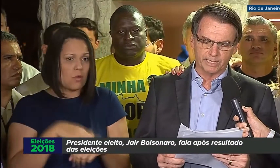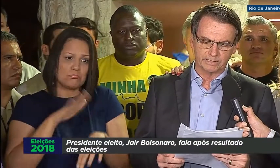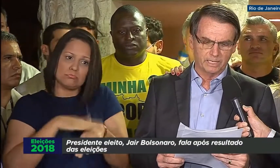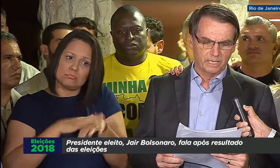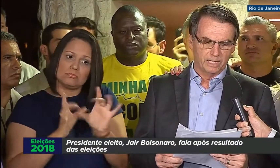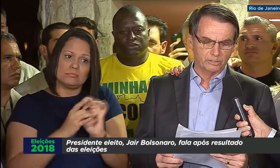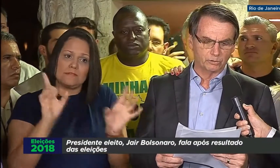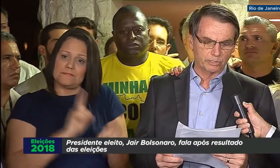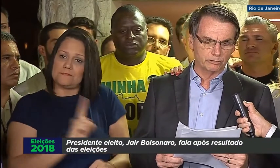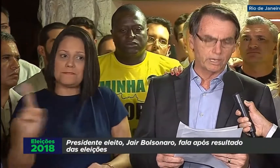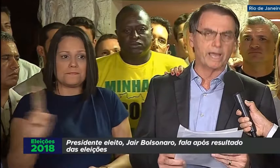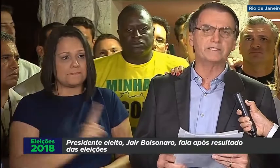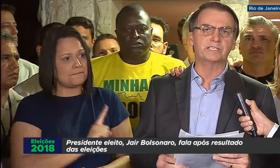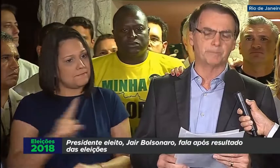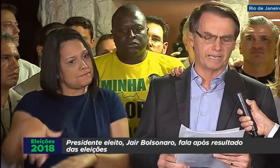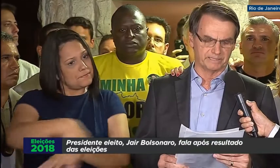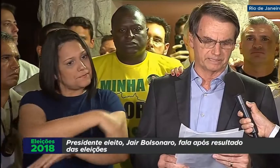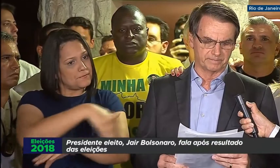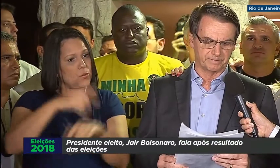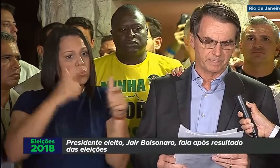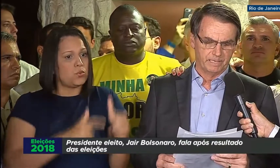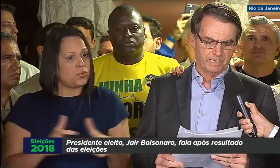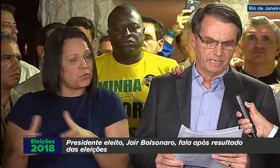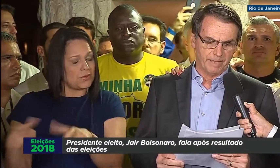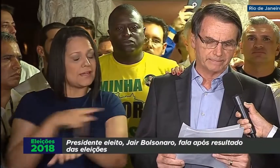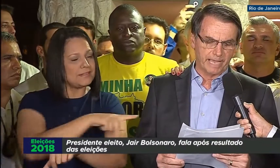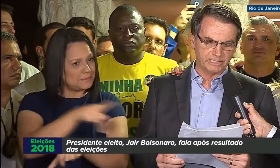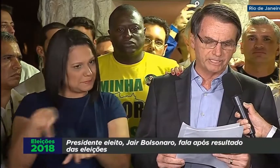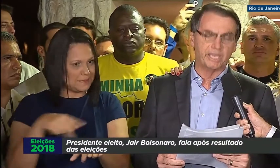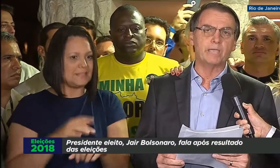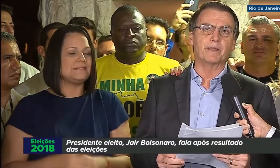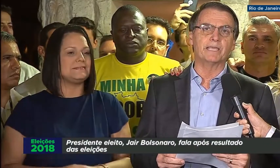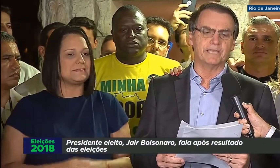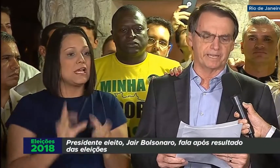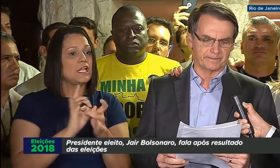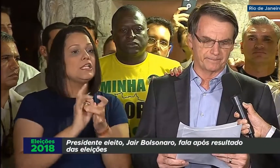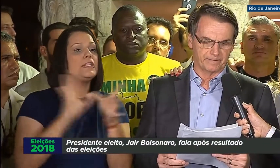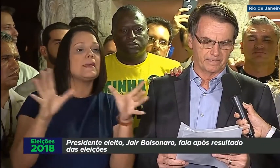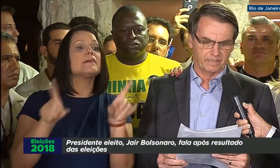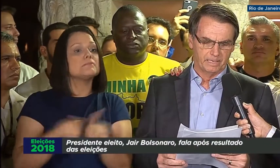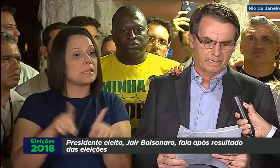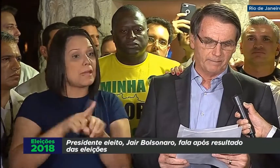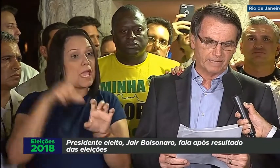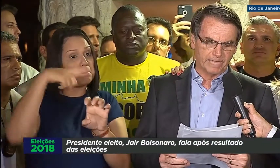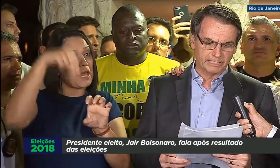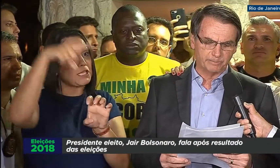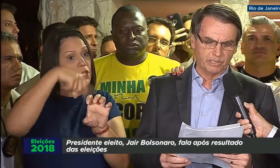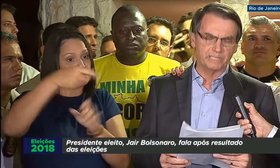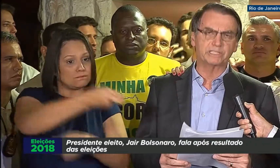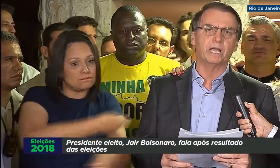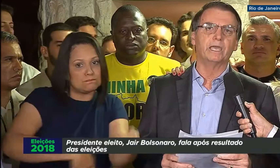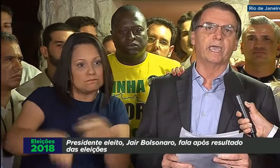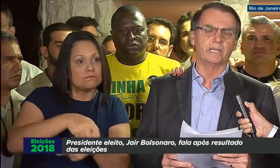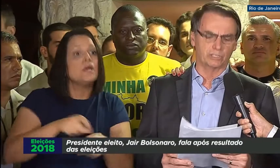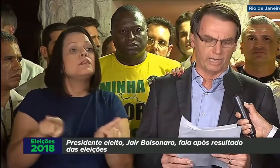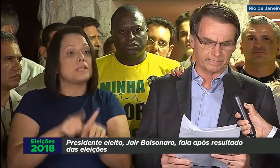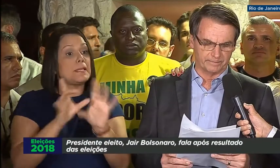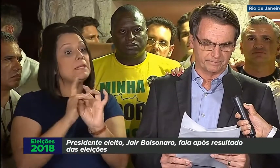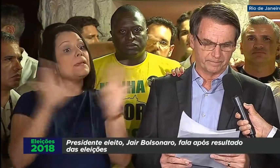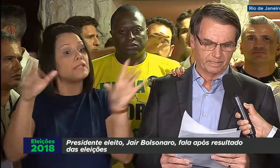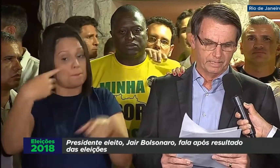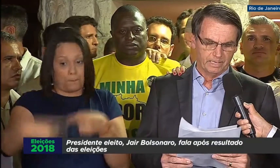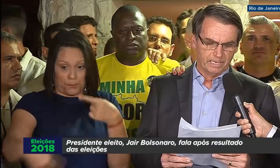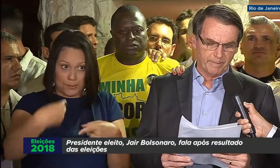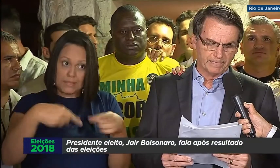nas ruas, em todos os lugares desse país. Liberdade de empreender, liberdade política e